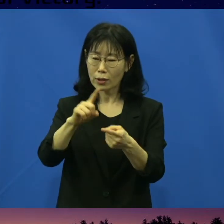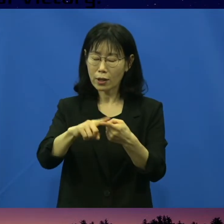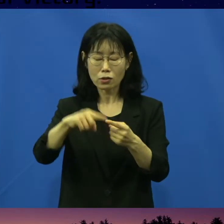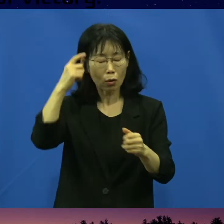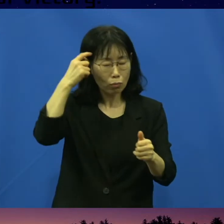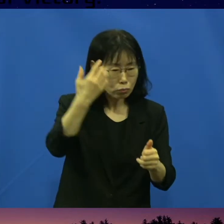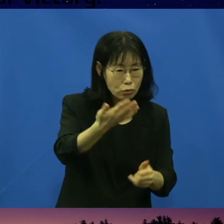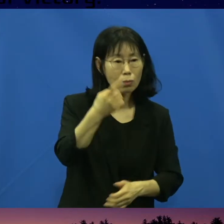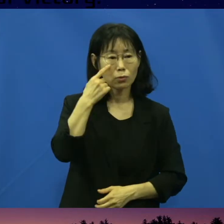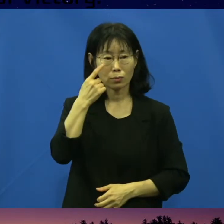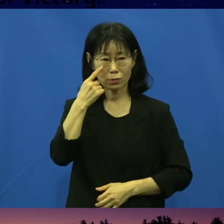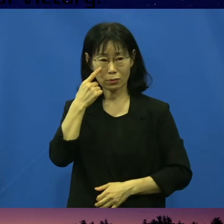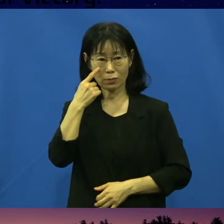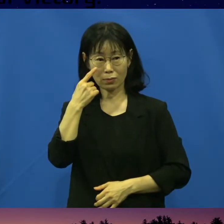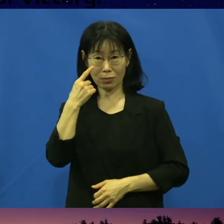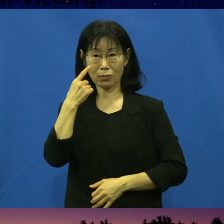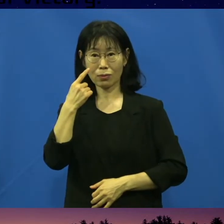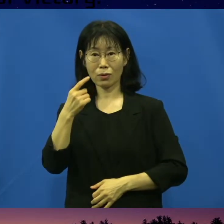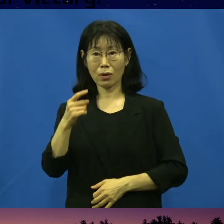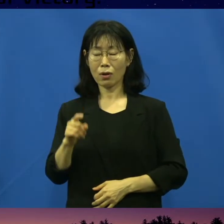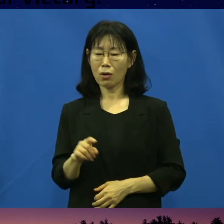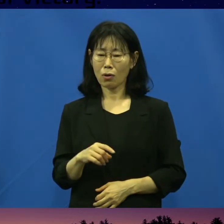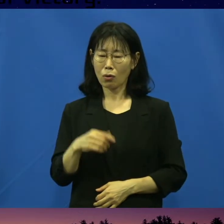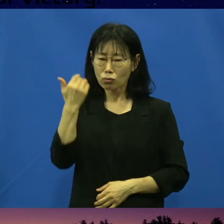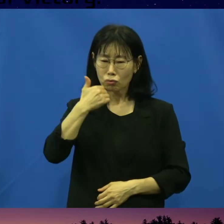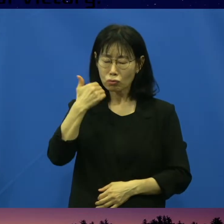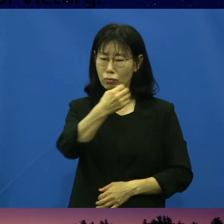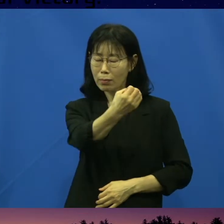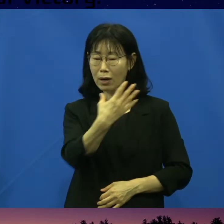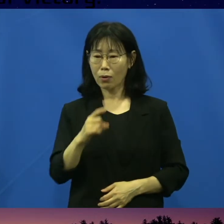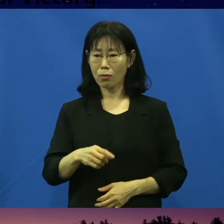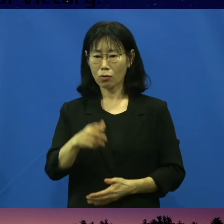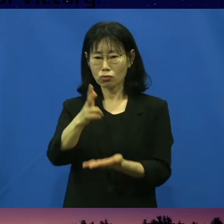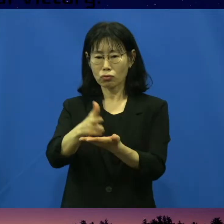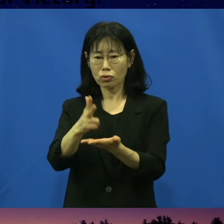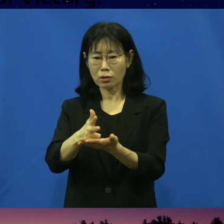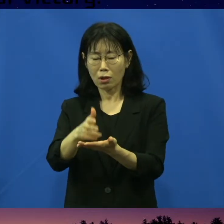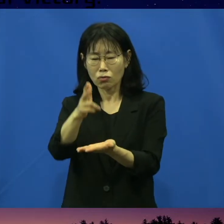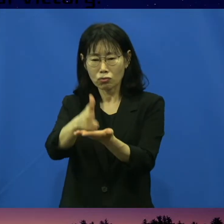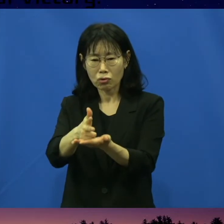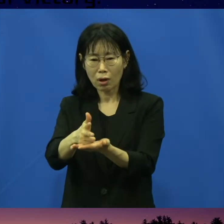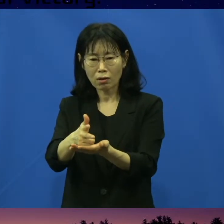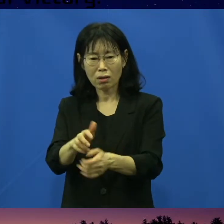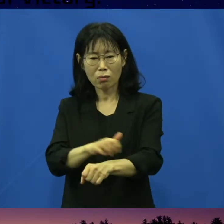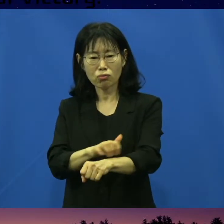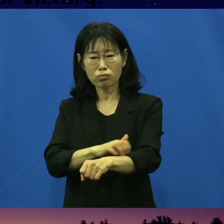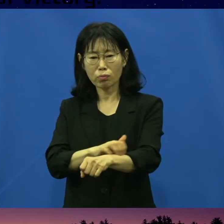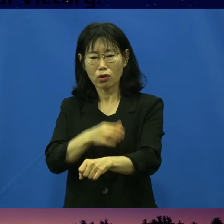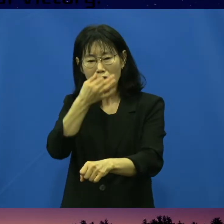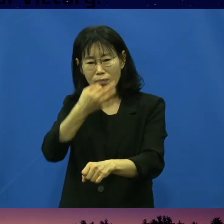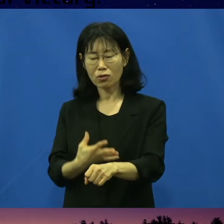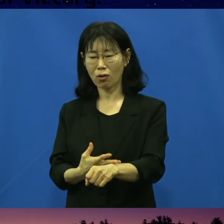본질이 아닌 것을. 어떤 사람은 주차장이 좀 불편하대. 주차장 정도로 가셔야지.